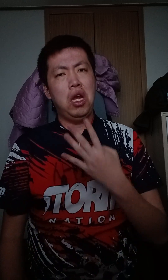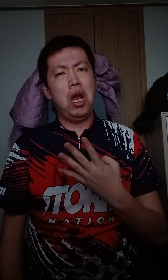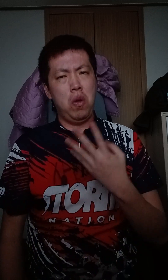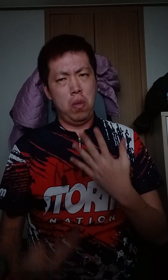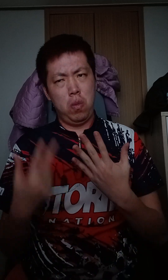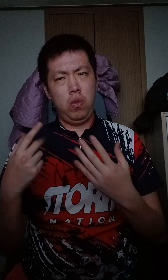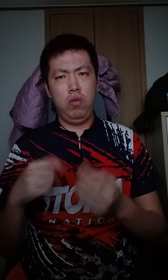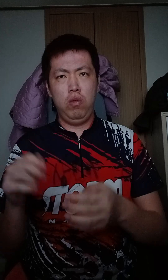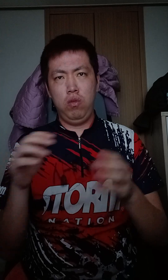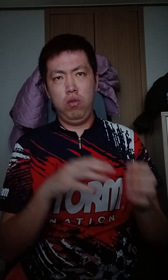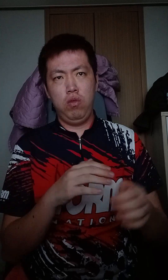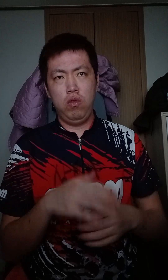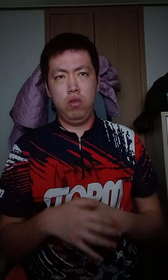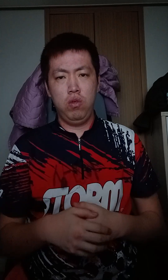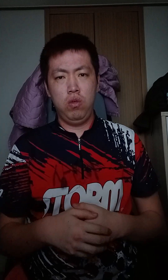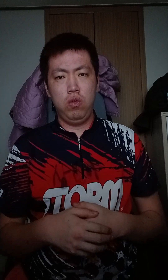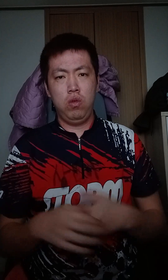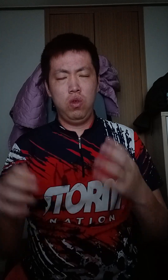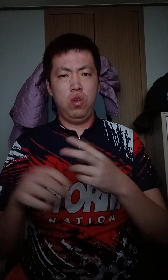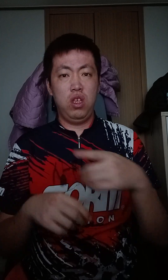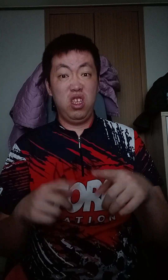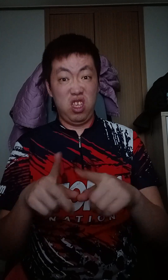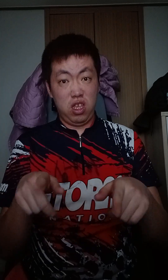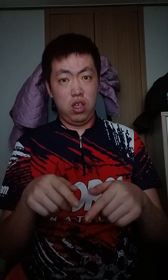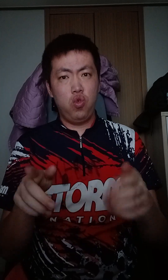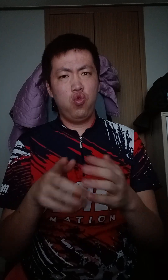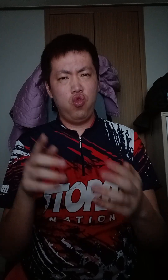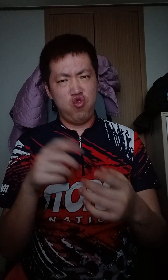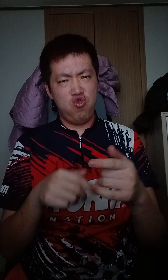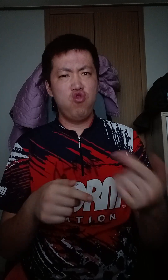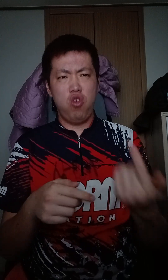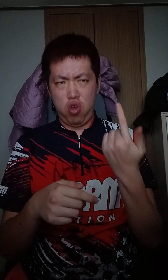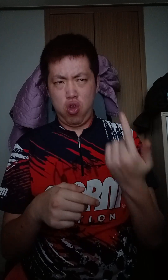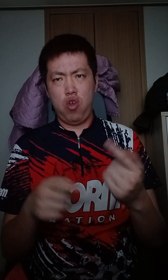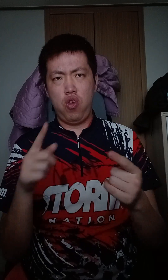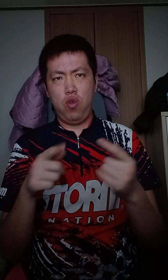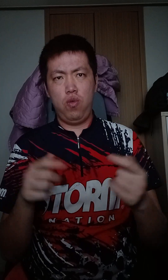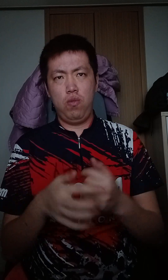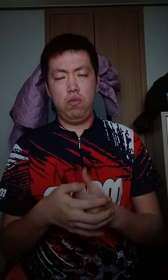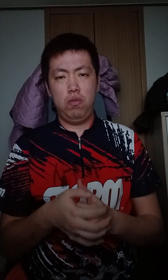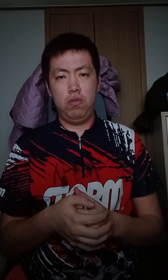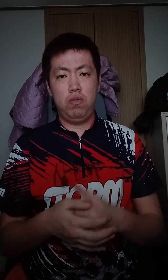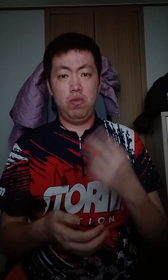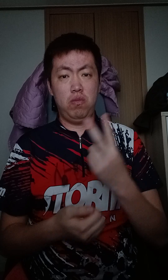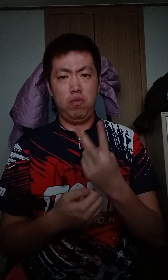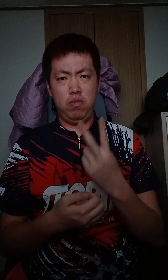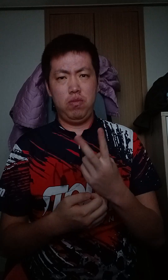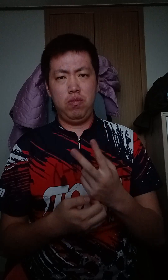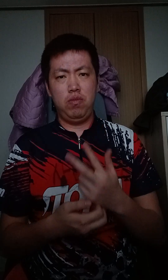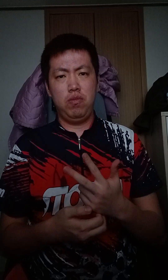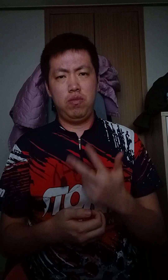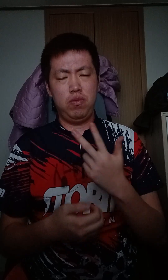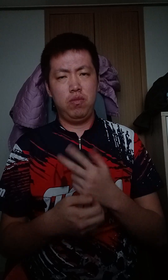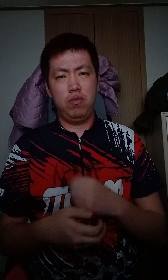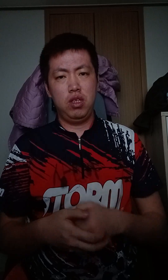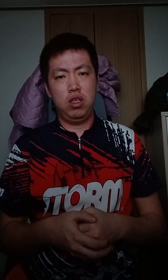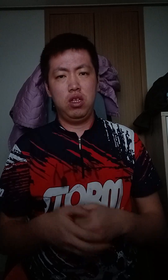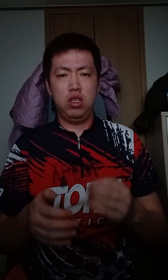원이 들었고요. 어제 망가진 타이어는 아직 수리 전이라고 합니다. 피해가 3번째가 되니까 타이어를 수리하려 하는